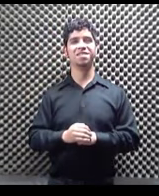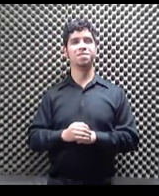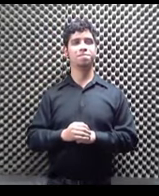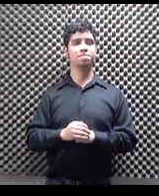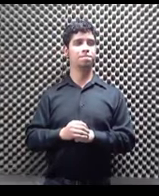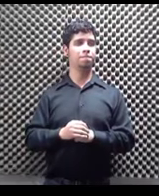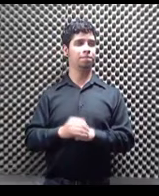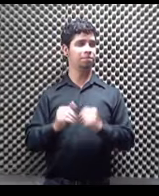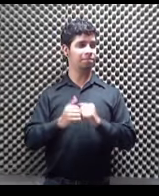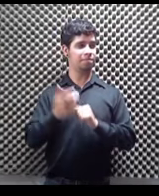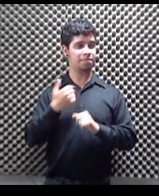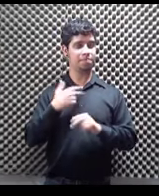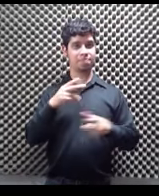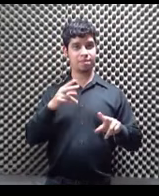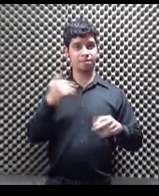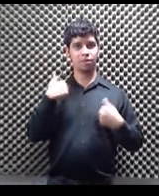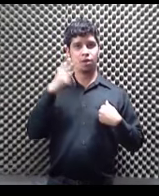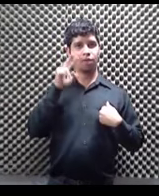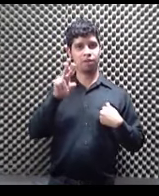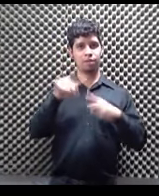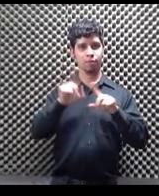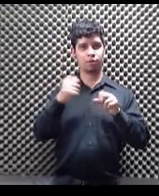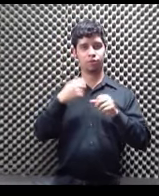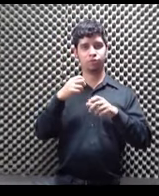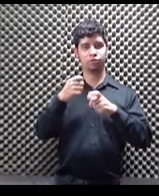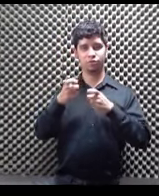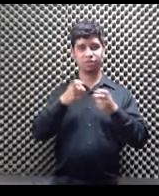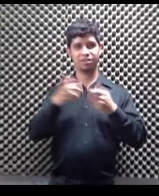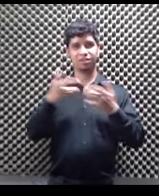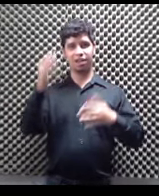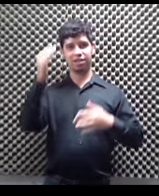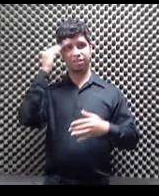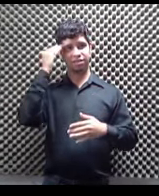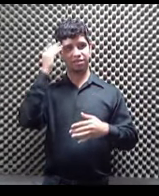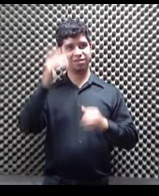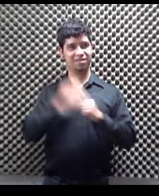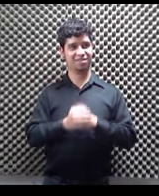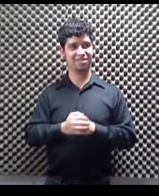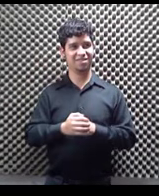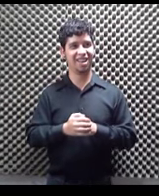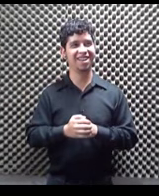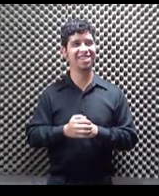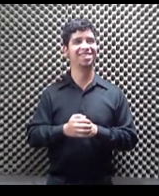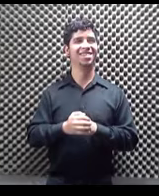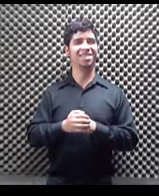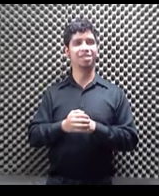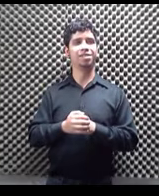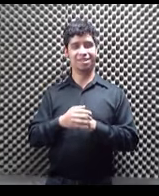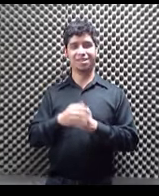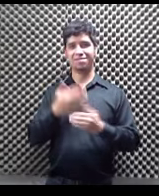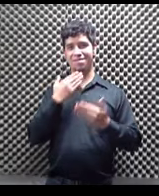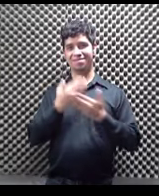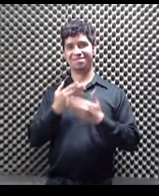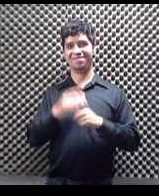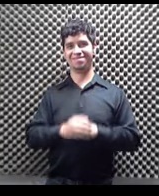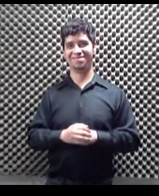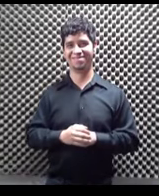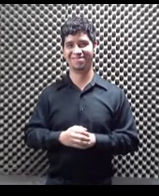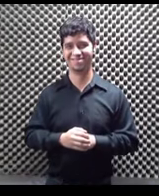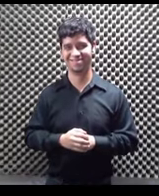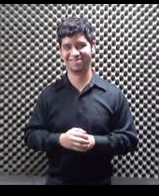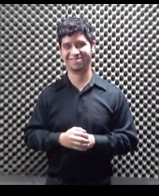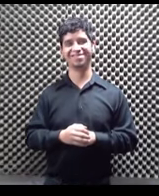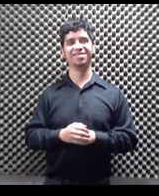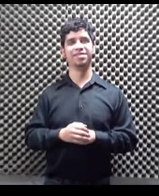Menos mal. Un momento. Sí. Aquí tengo que verlo. Exacto, aquí no ya veo. Me di cuenta. Yo me di cuenta que yo sí lo miré. Mira, con los números, ¿viste? Yo